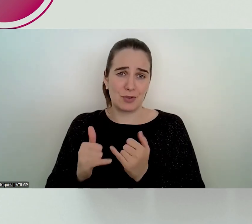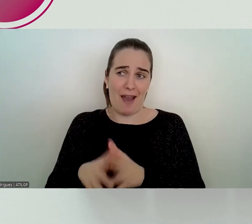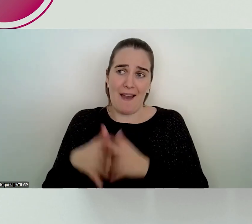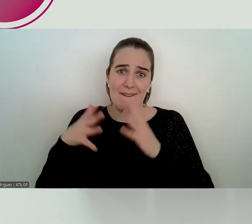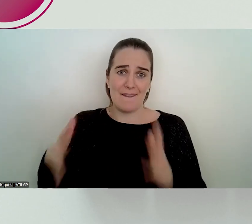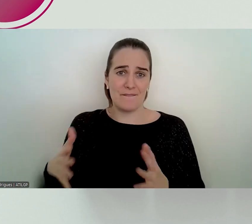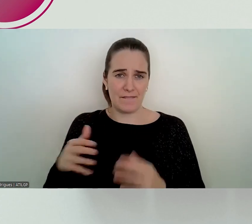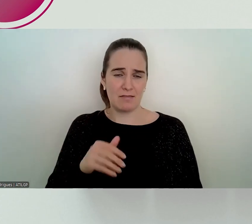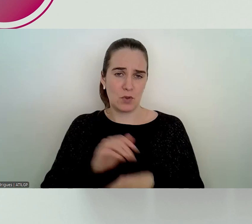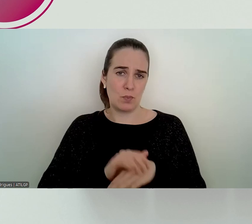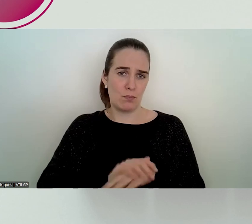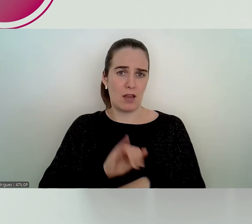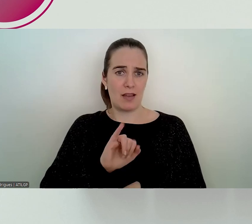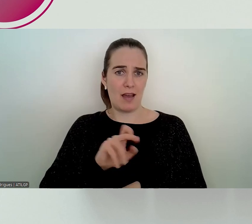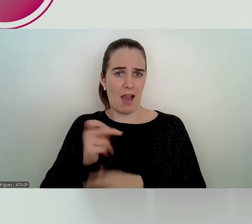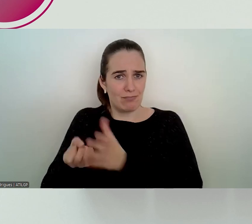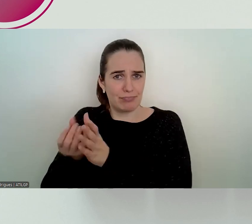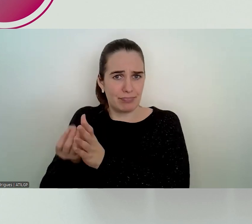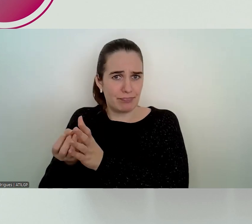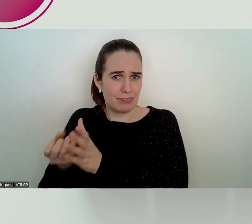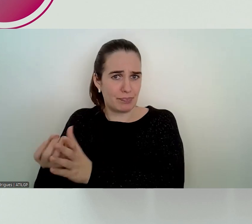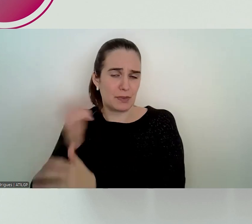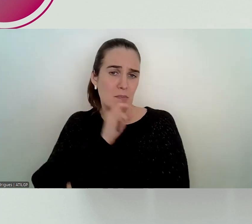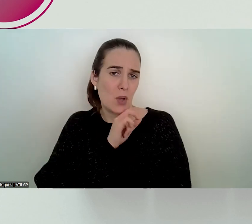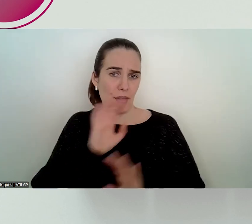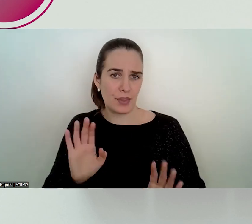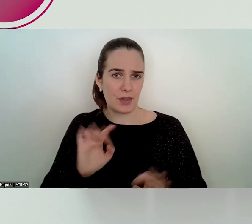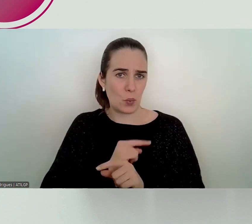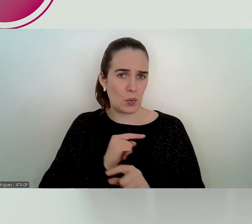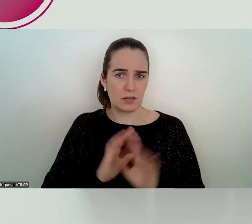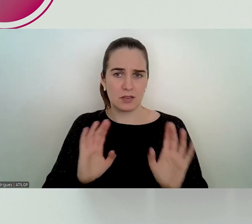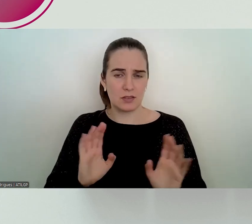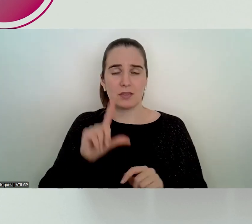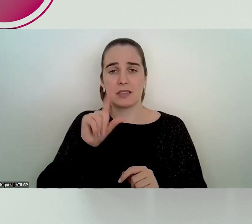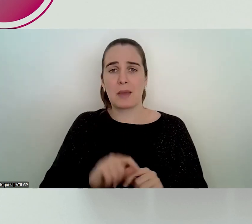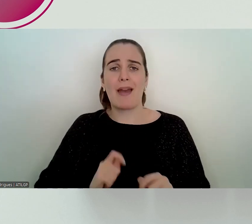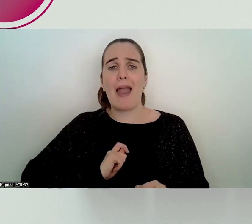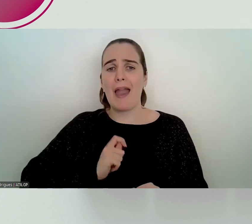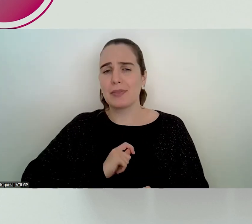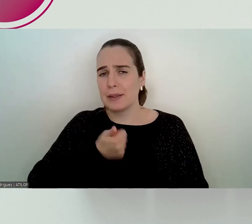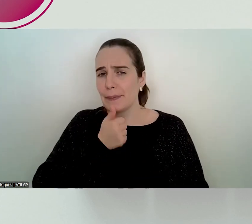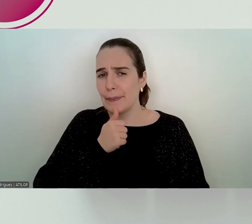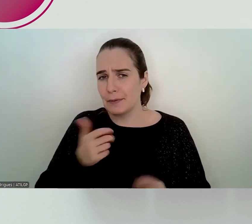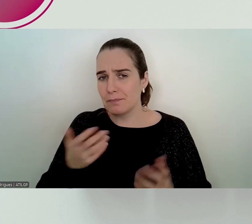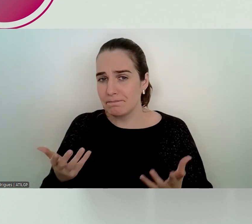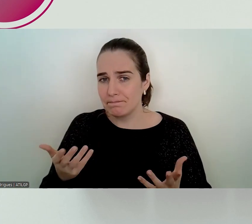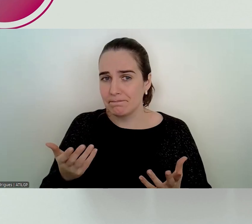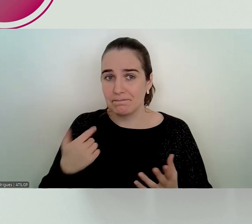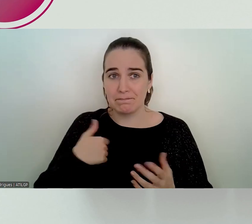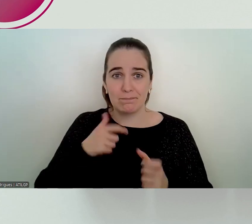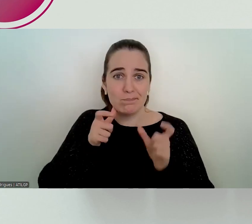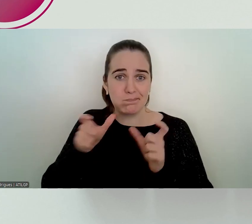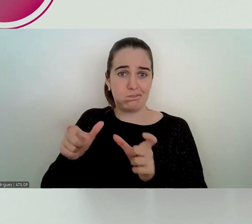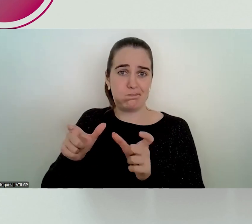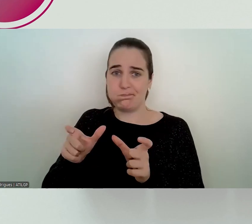da inteligência artificial generativa, sendo que os contornos éticos nós não os podemos